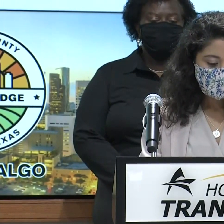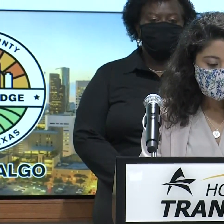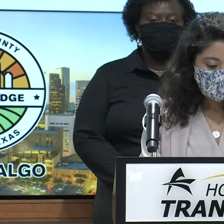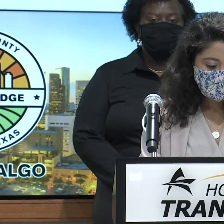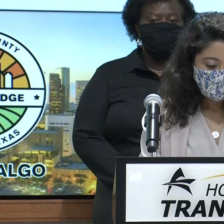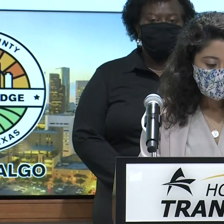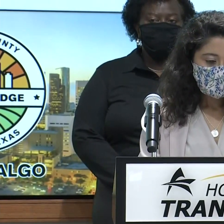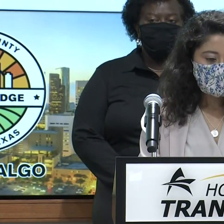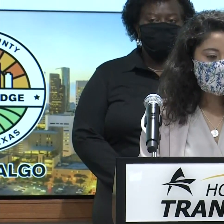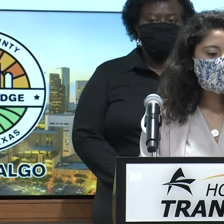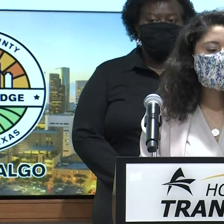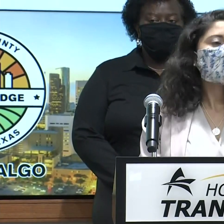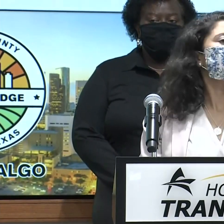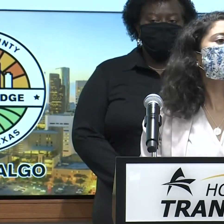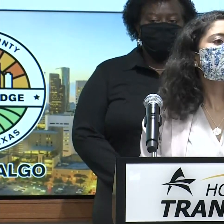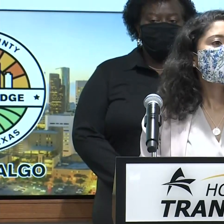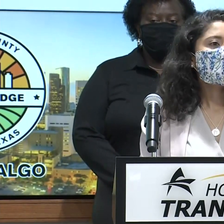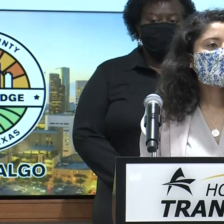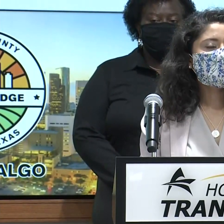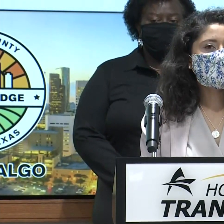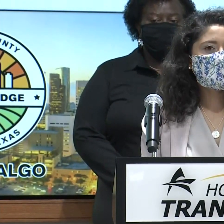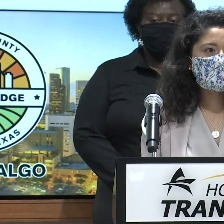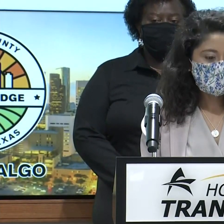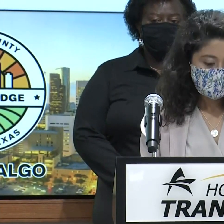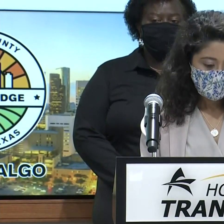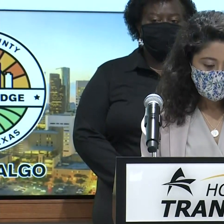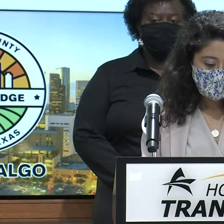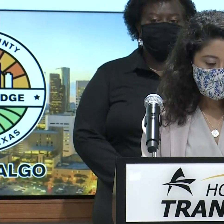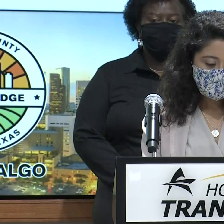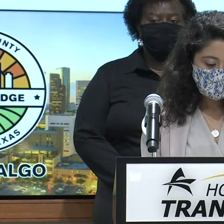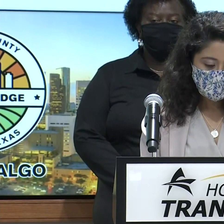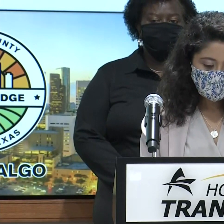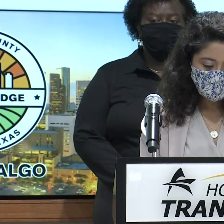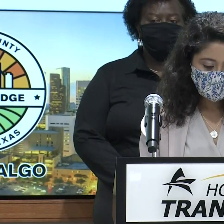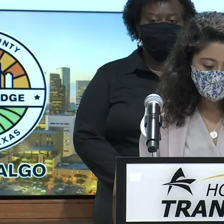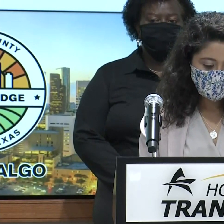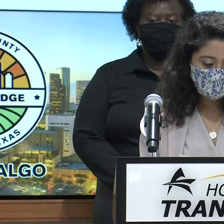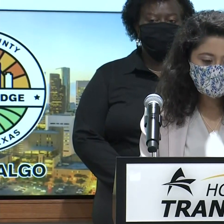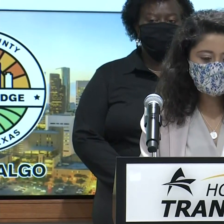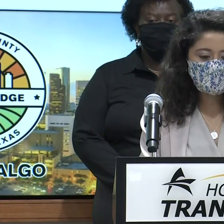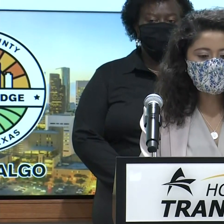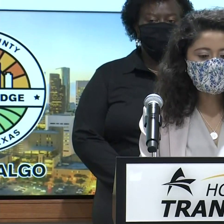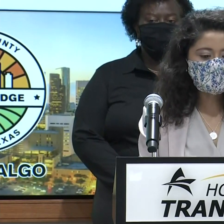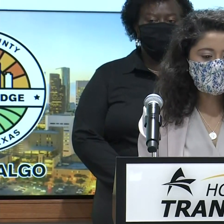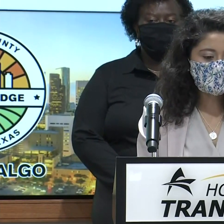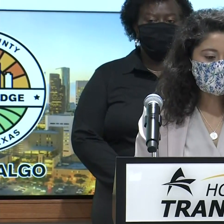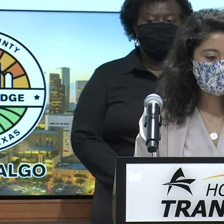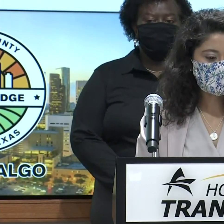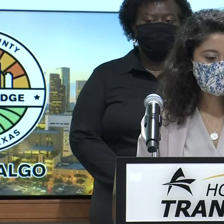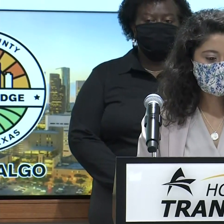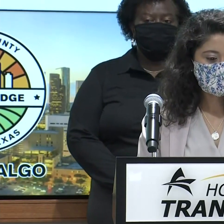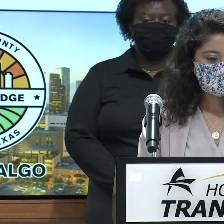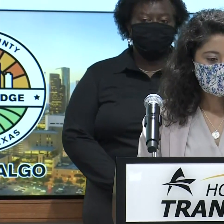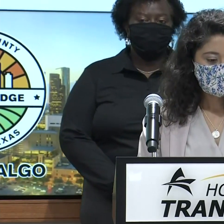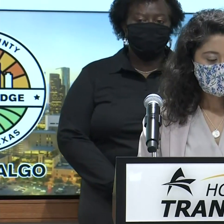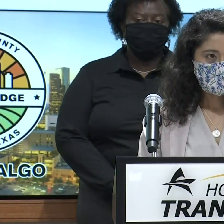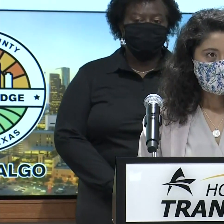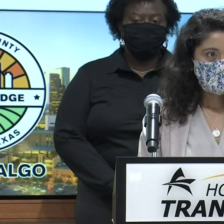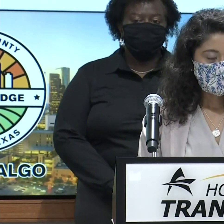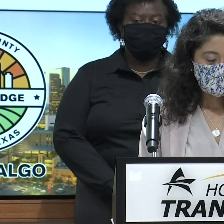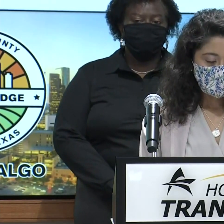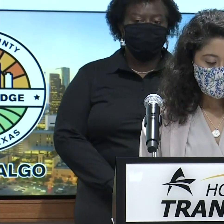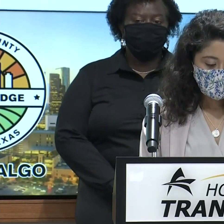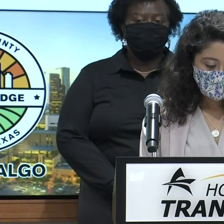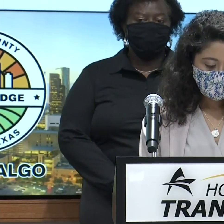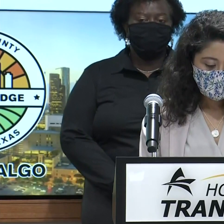punto es el controlar y responder a aquellas personas que contaminan.